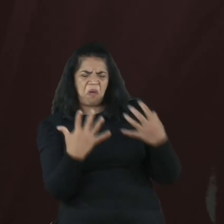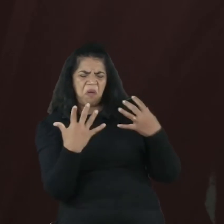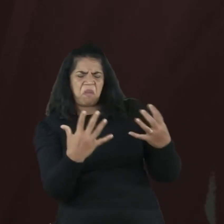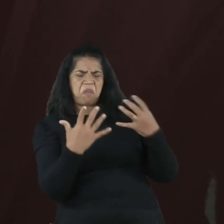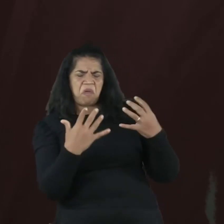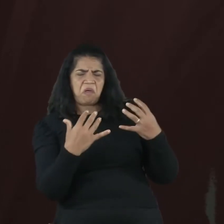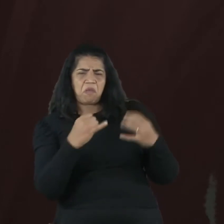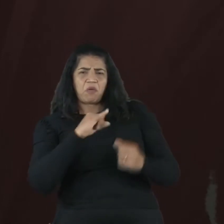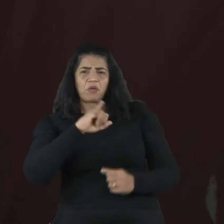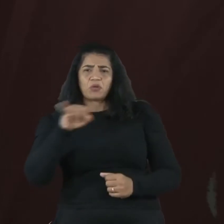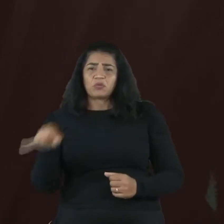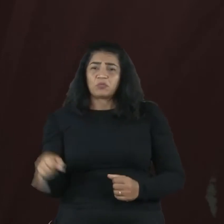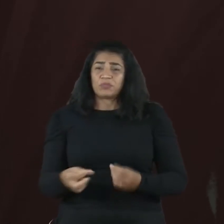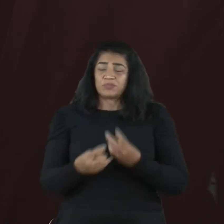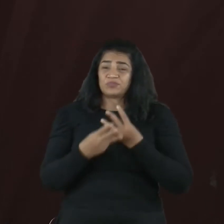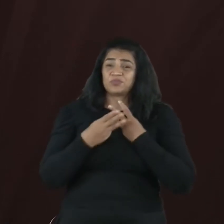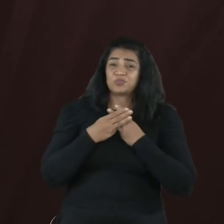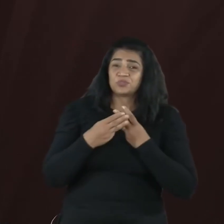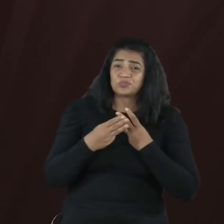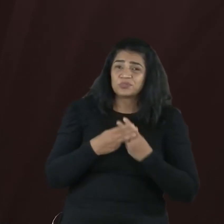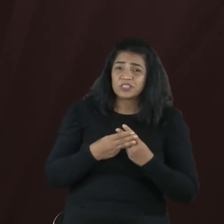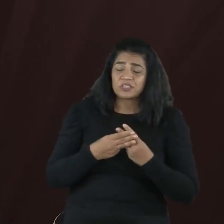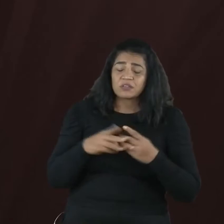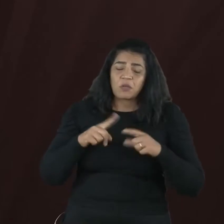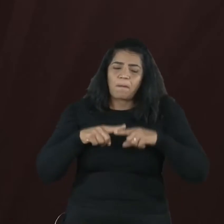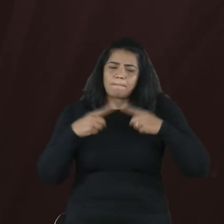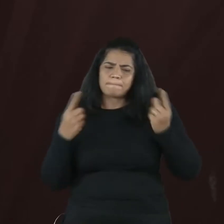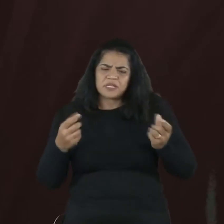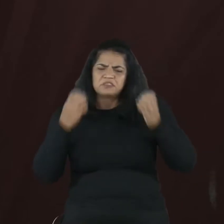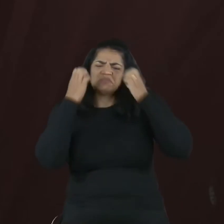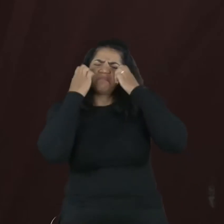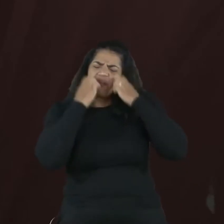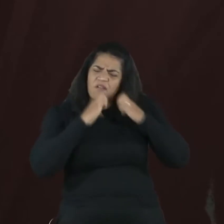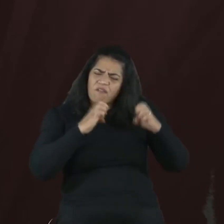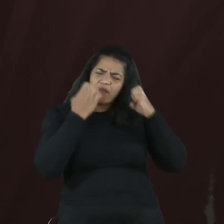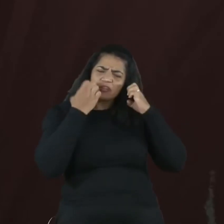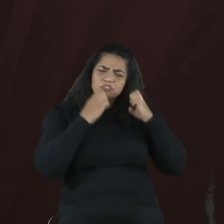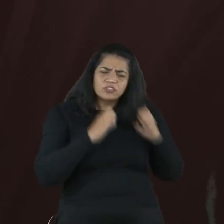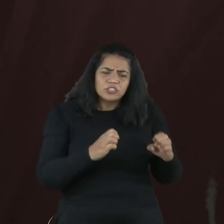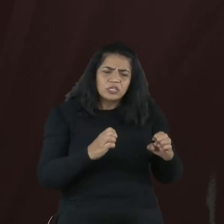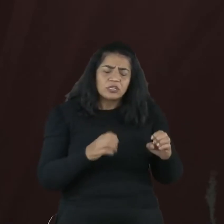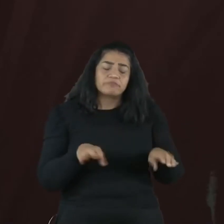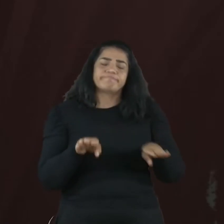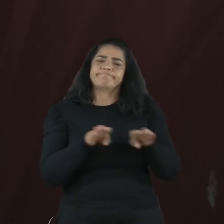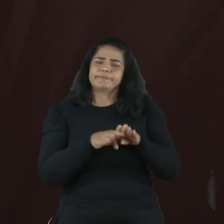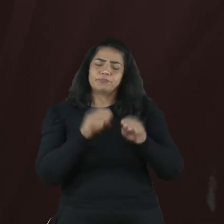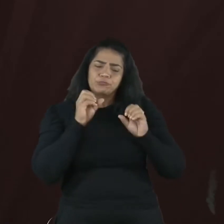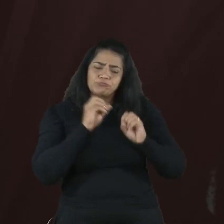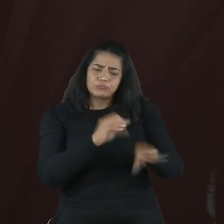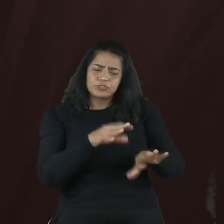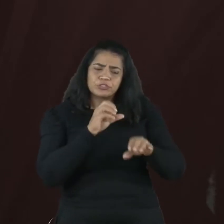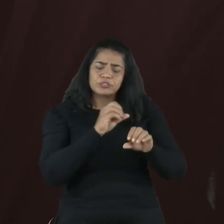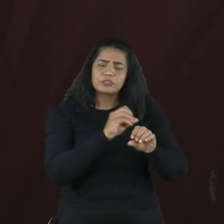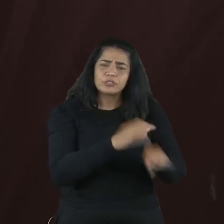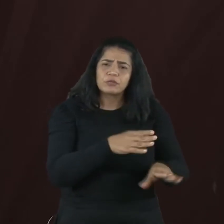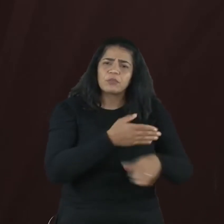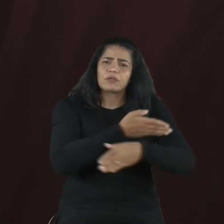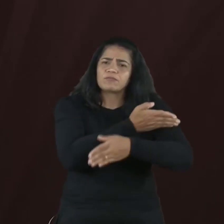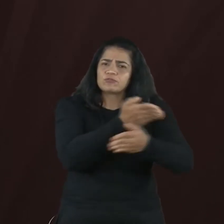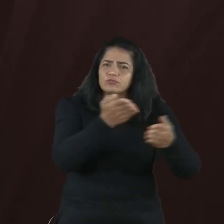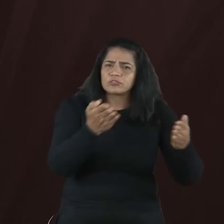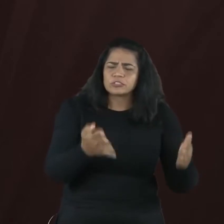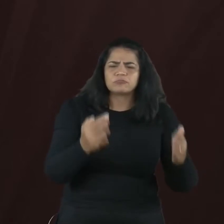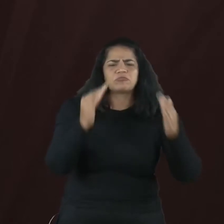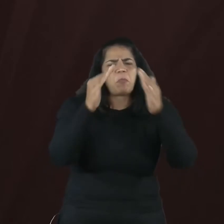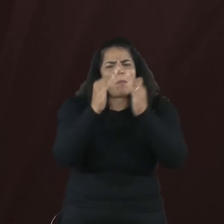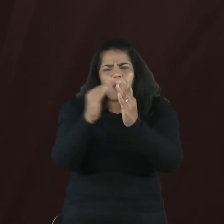vos anunciar coisa alguma proveitosa e de vou lá ensinar publicamente e também de casa em